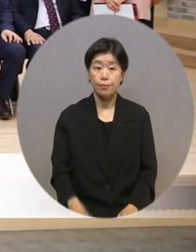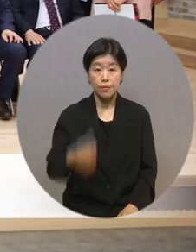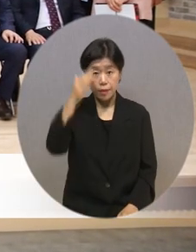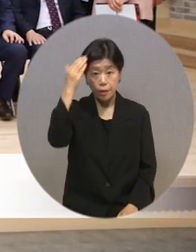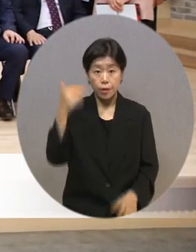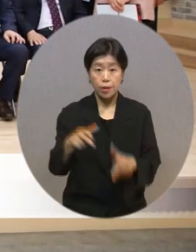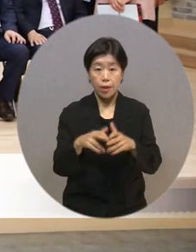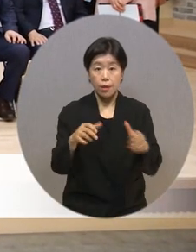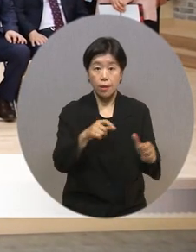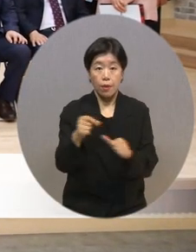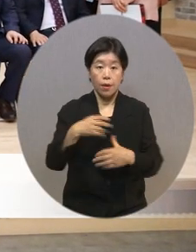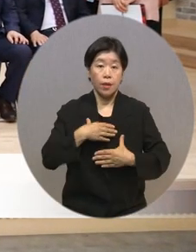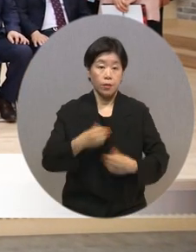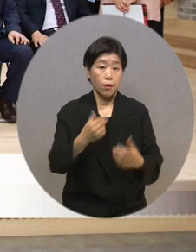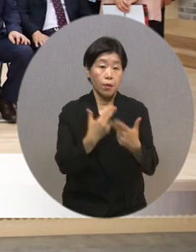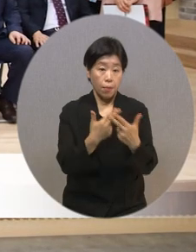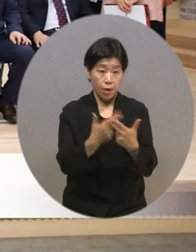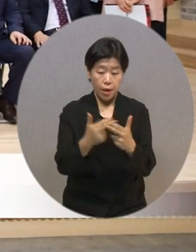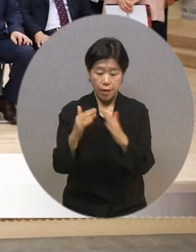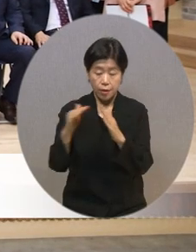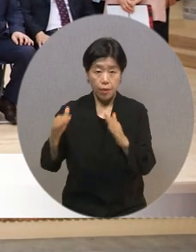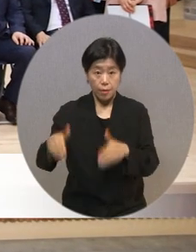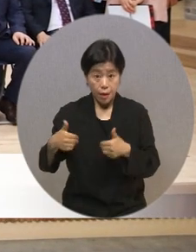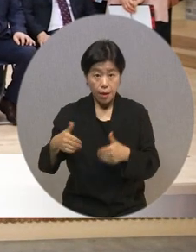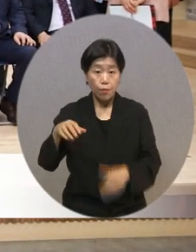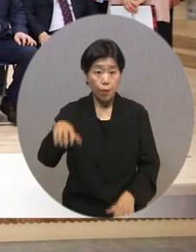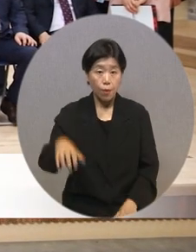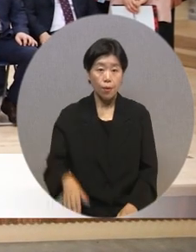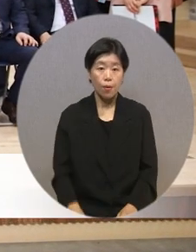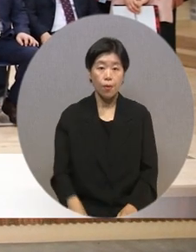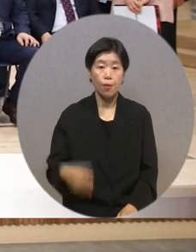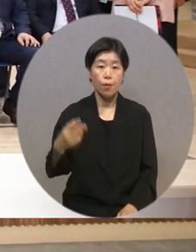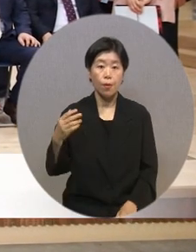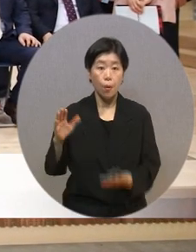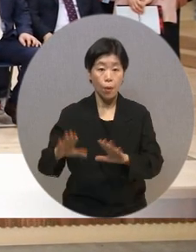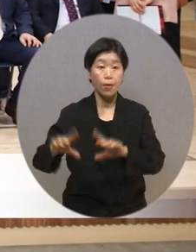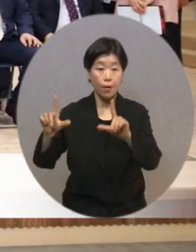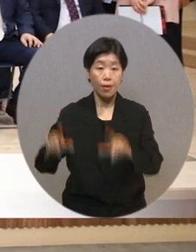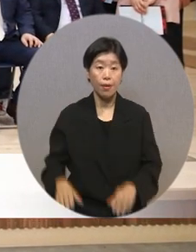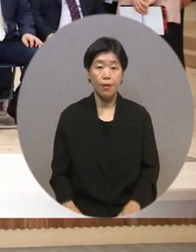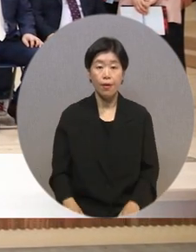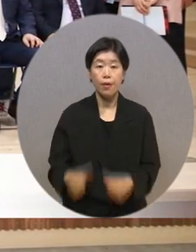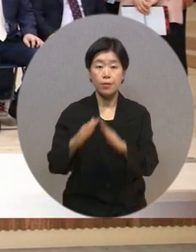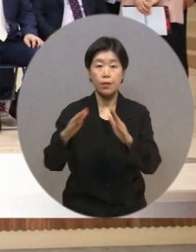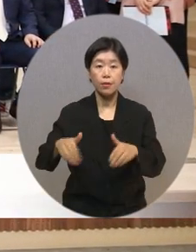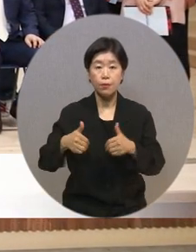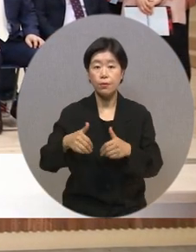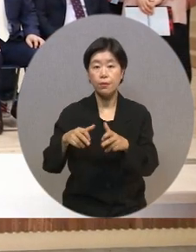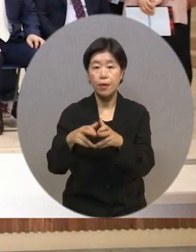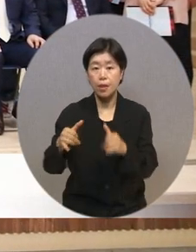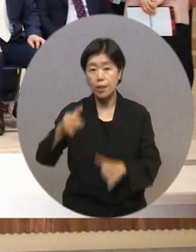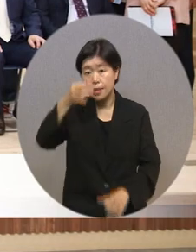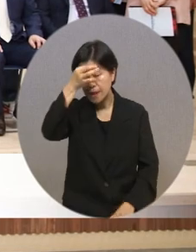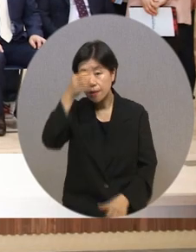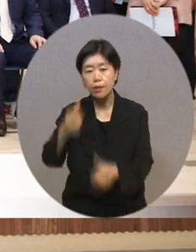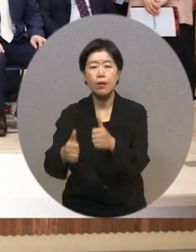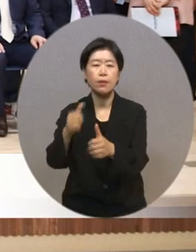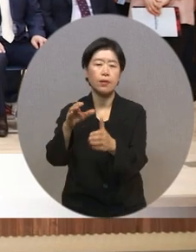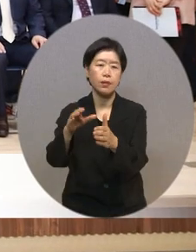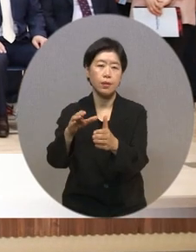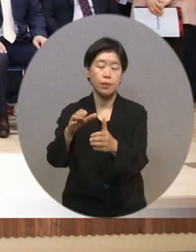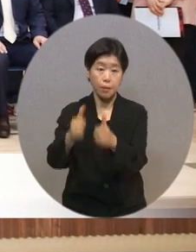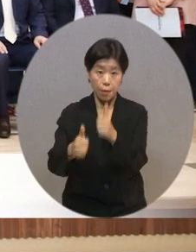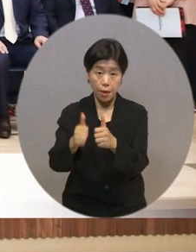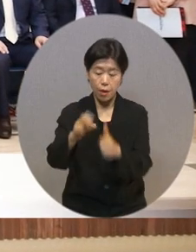한국장애인 고용안정협회 전남지부는 2024년도 전라남도 장애인 기능 경기대회를